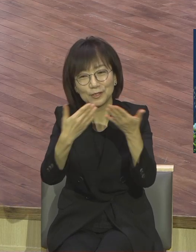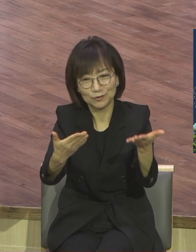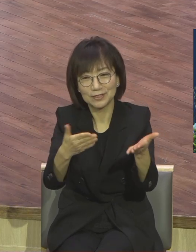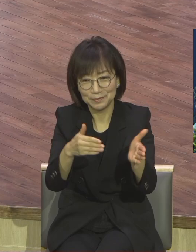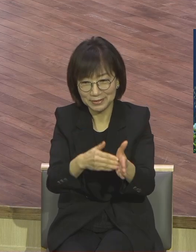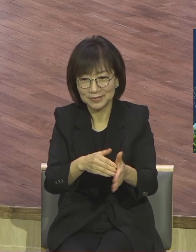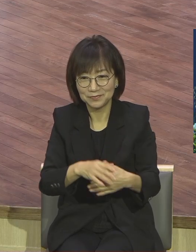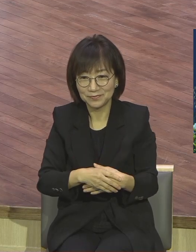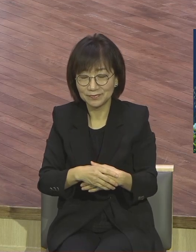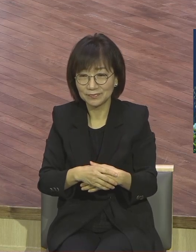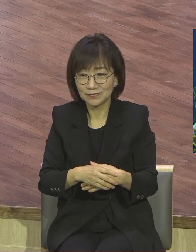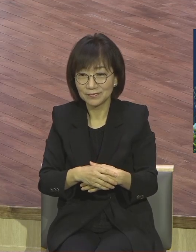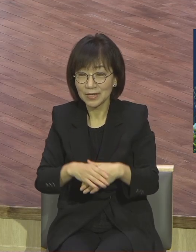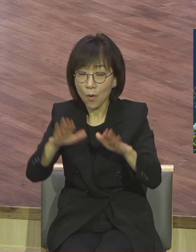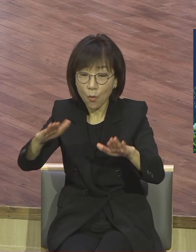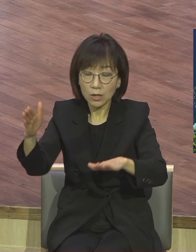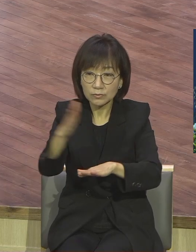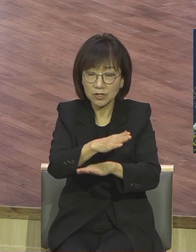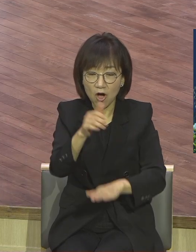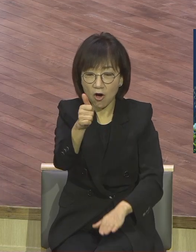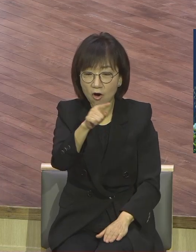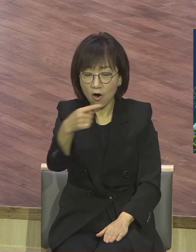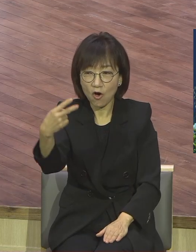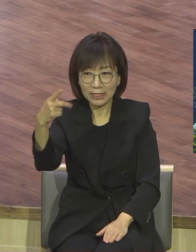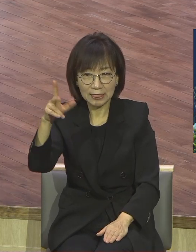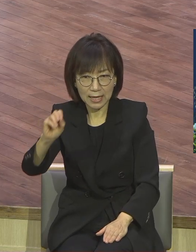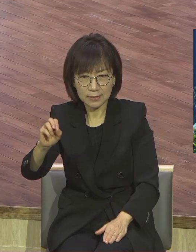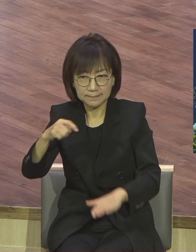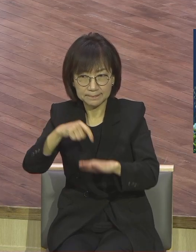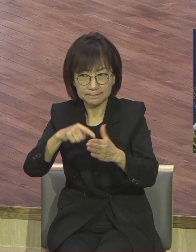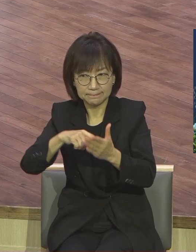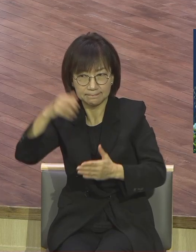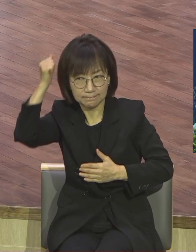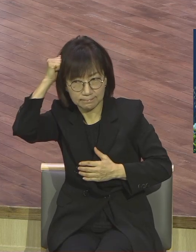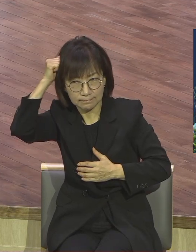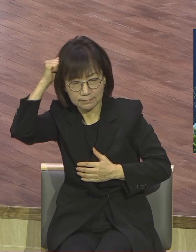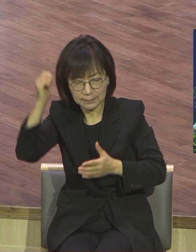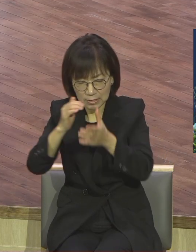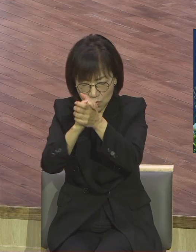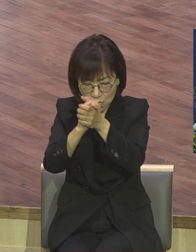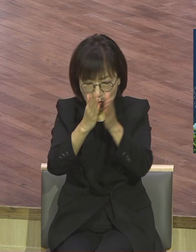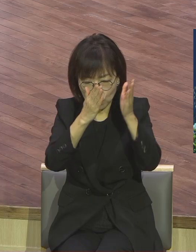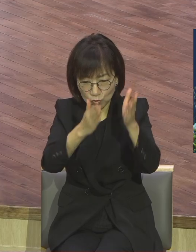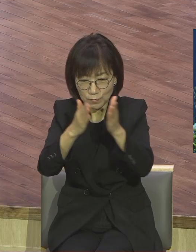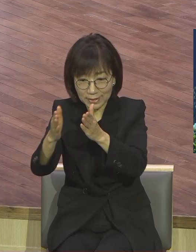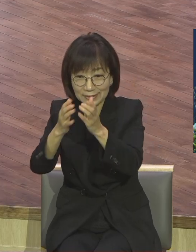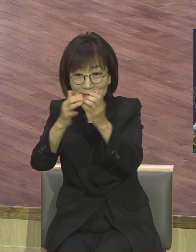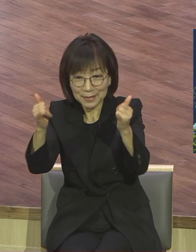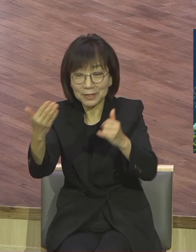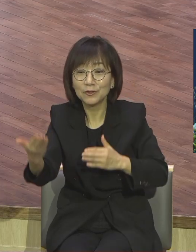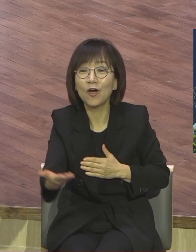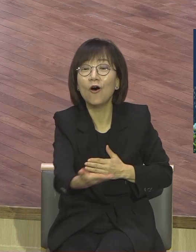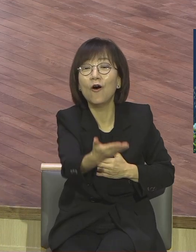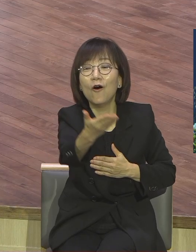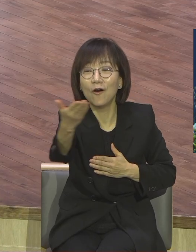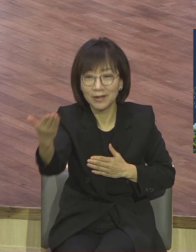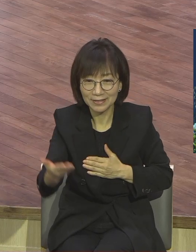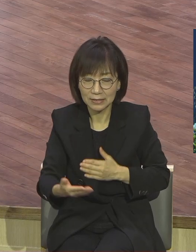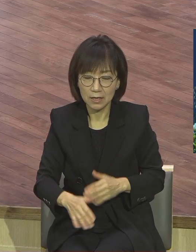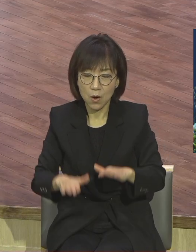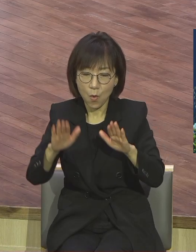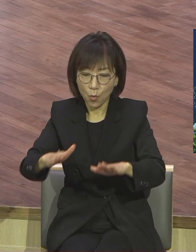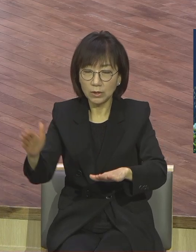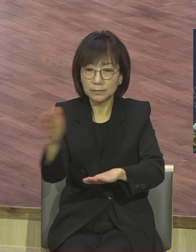이 헌당에 대한 가슴 가지고 기도하고 준비하는 너에게 오늘부터 내가 너희에게